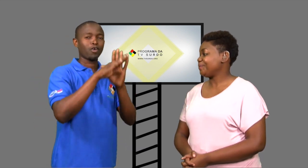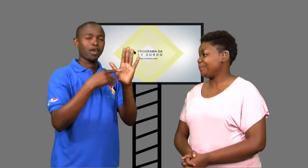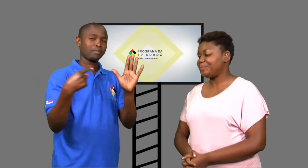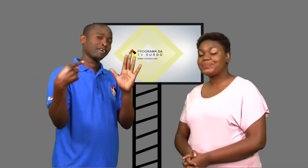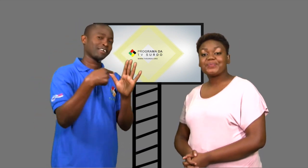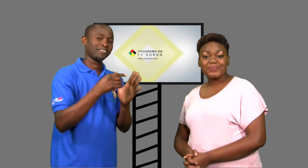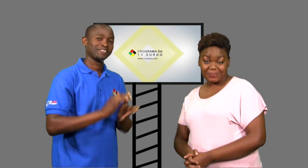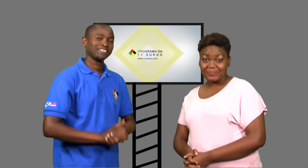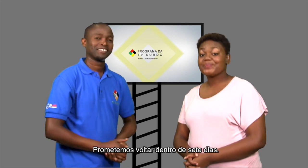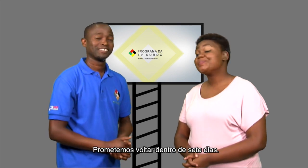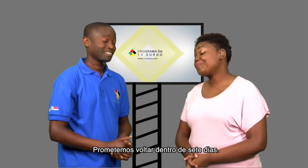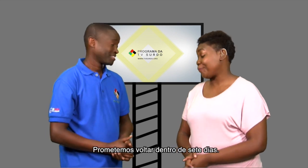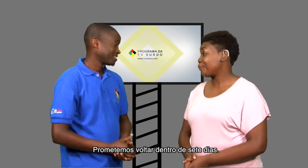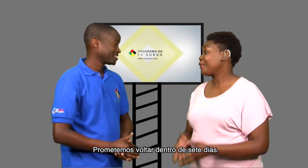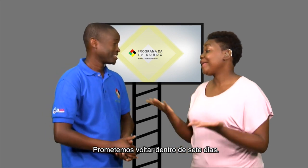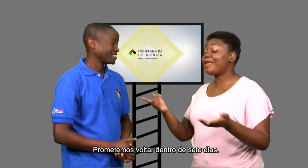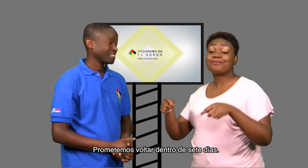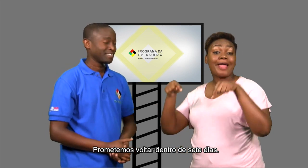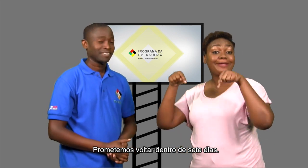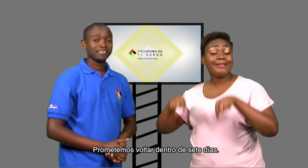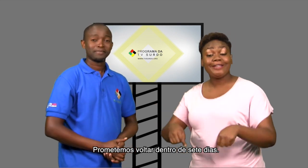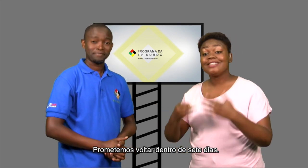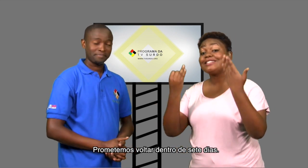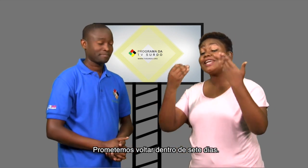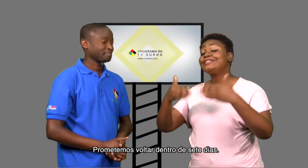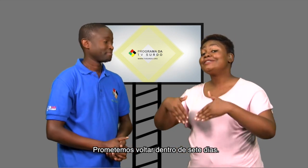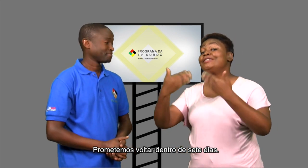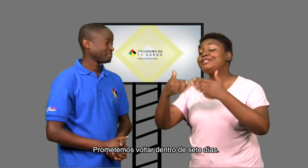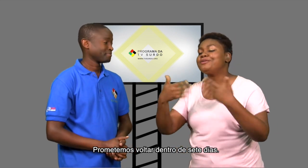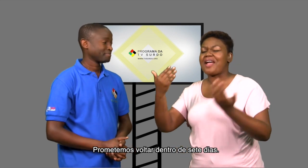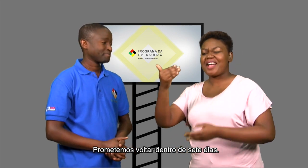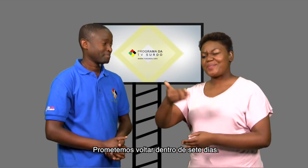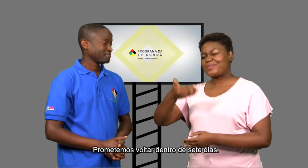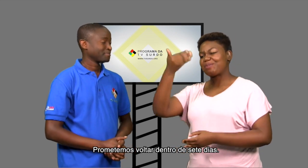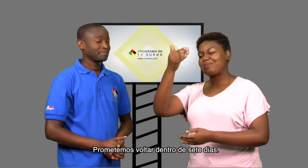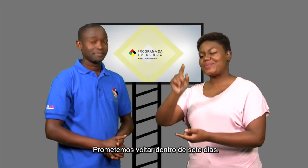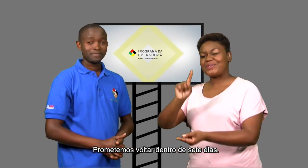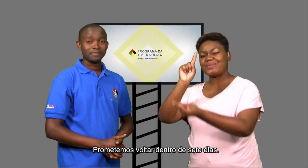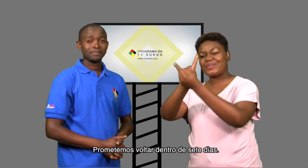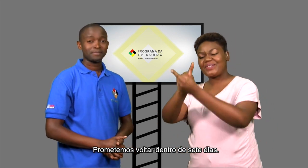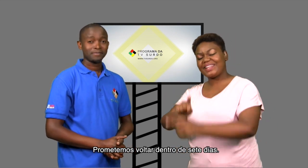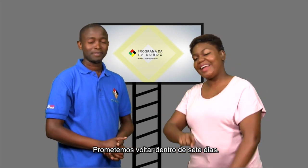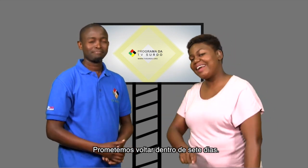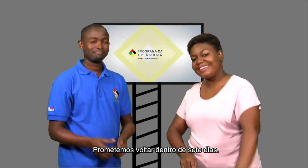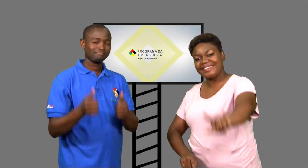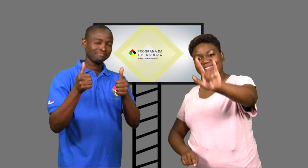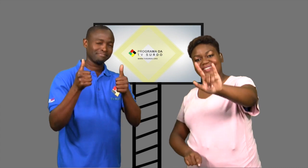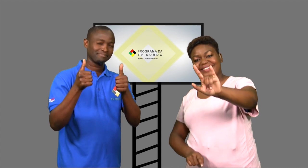Prometemos voltar dentro de 7 dias.